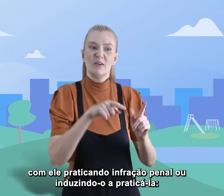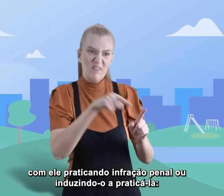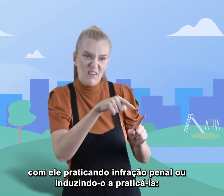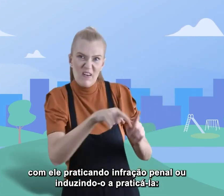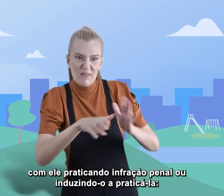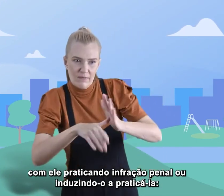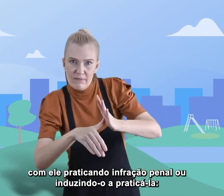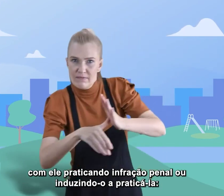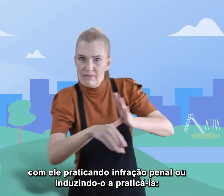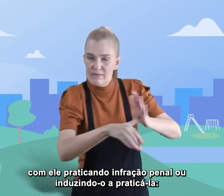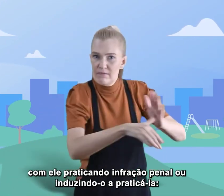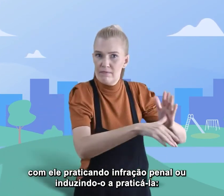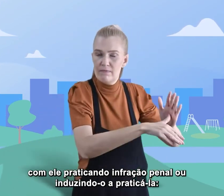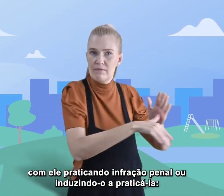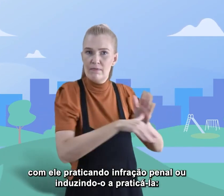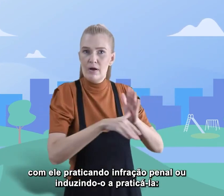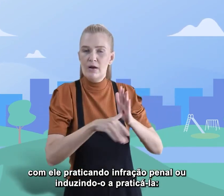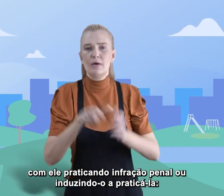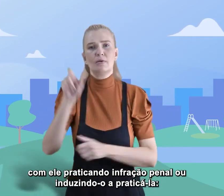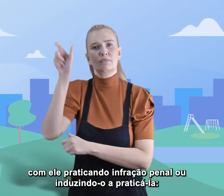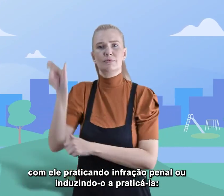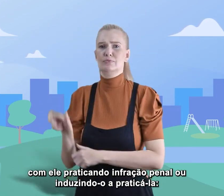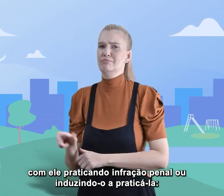ou induzindo a praticá-la.